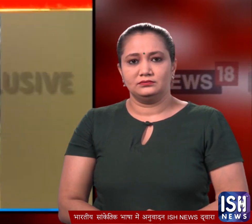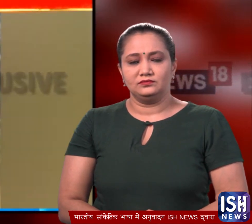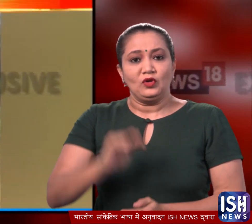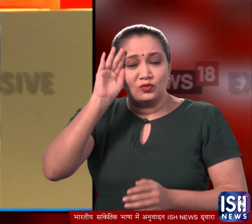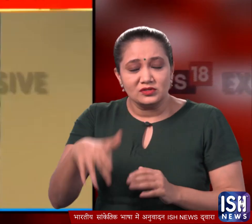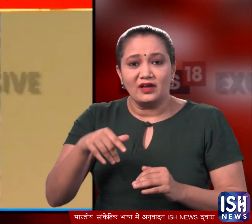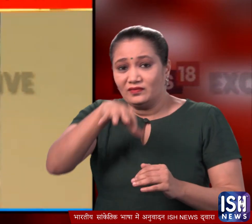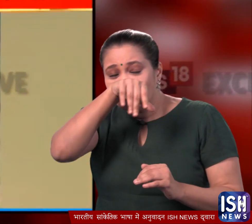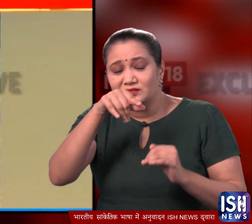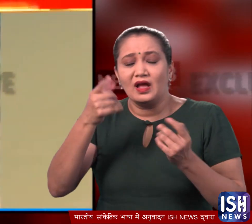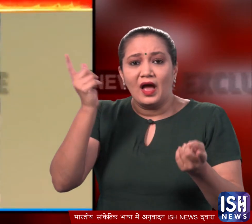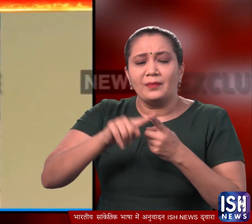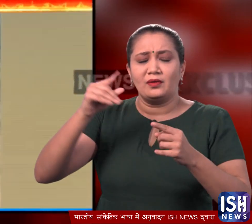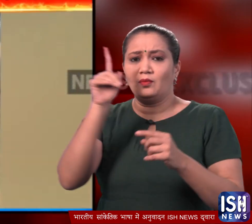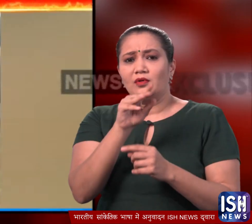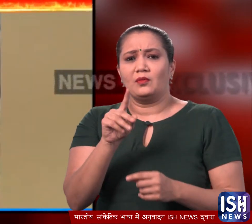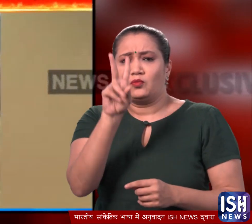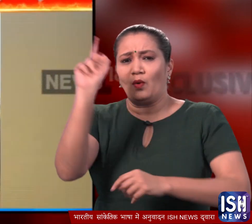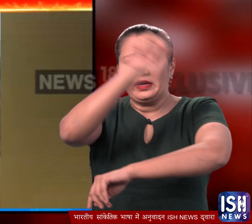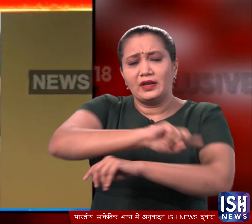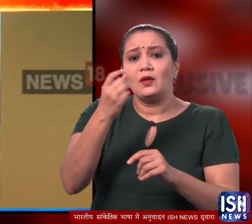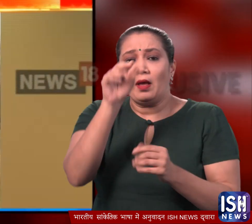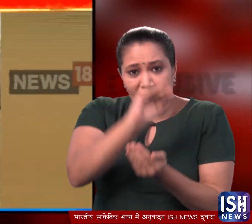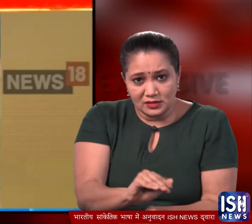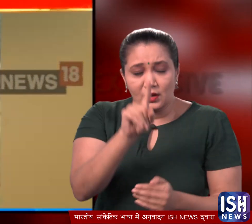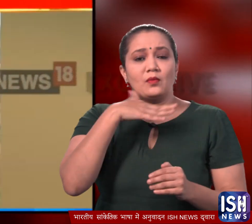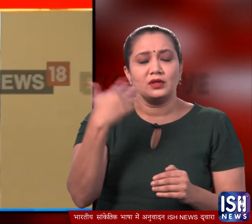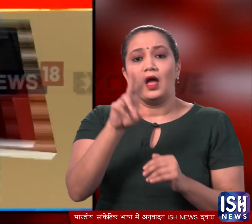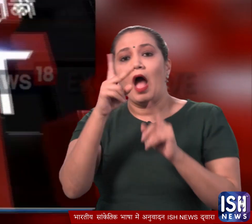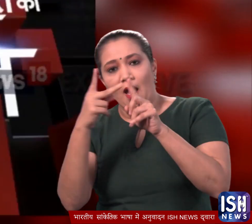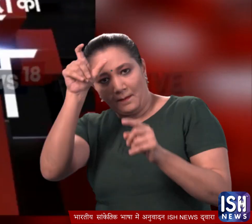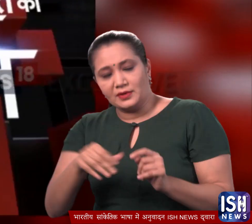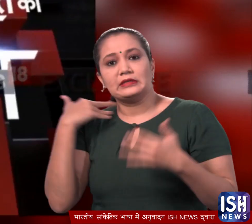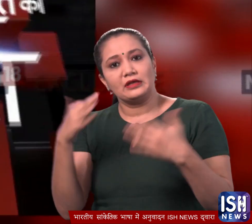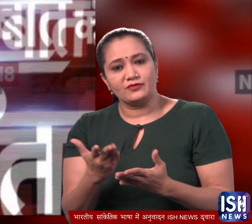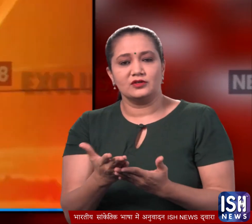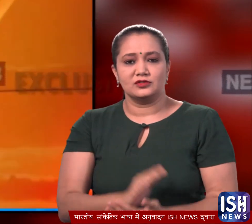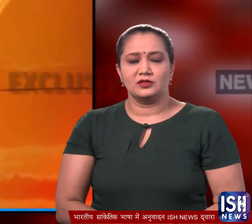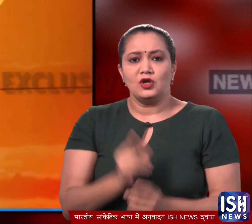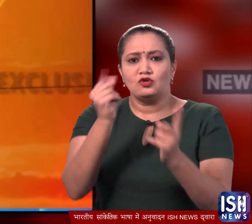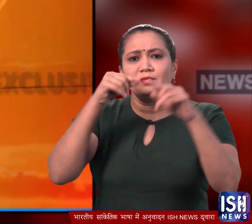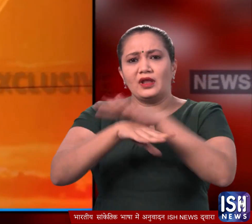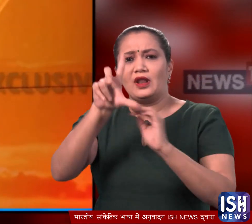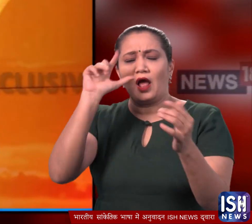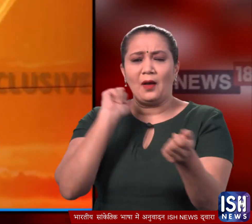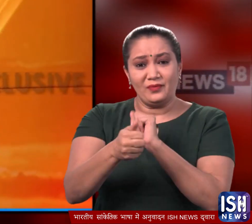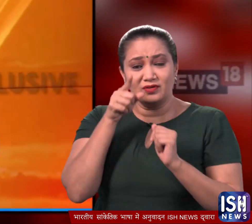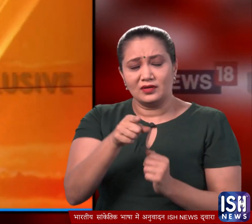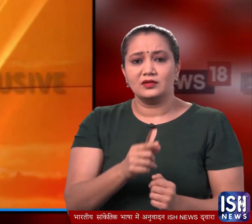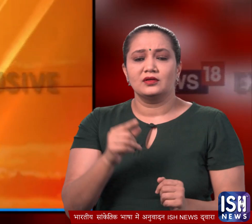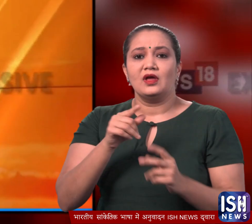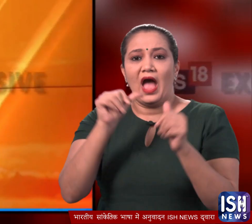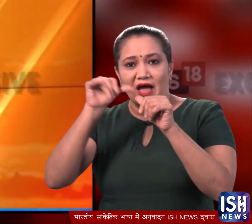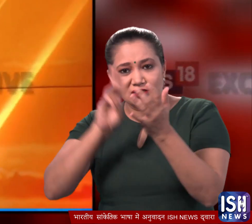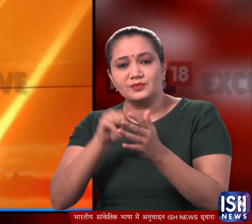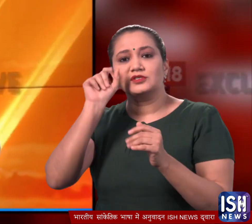खबर है कि हाथियों के हमले में वहां बीते 20 दिनों में ही एक बच्चे समेत 2 लोगों की जान जा चुकी है। यूपी के लखीमपुर केस की चार्जशीट में